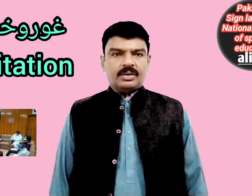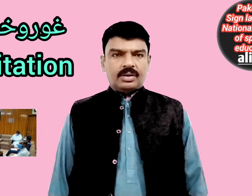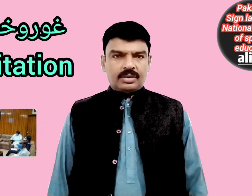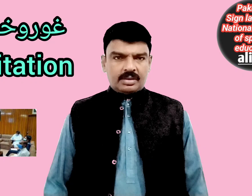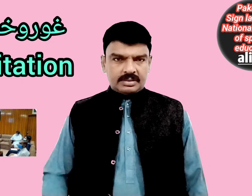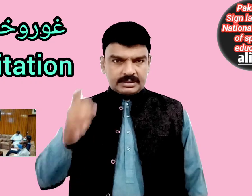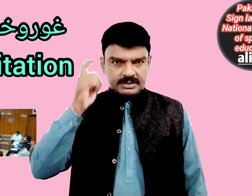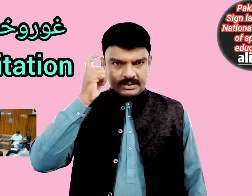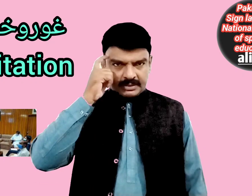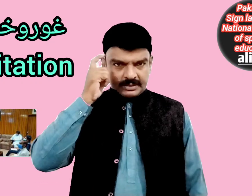غور و خوض